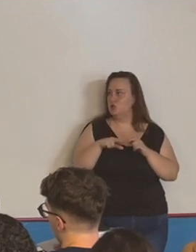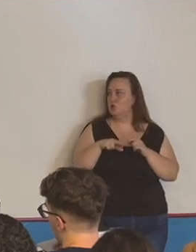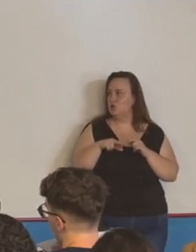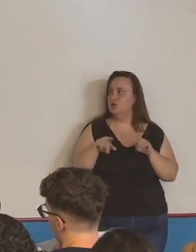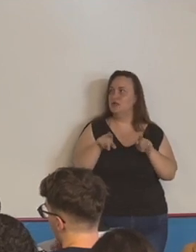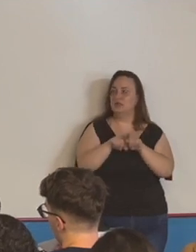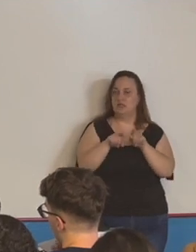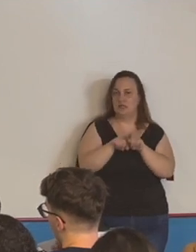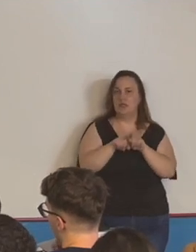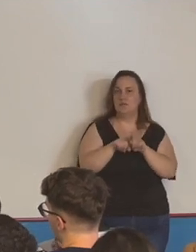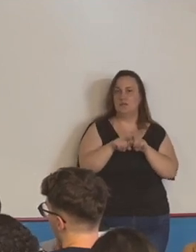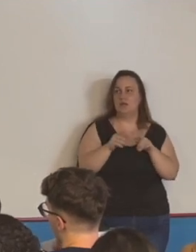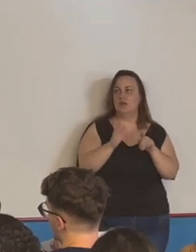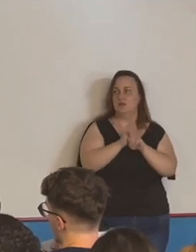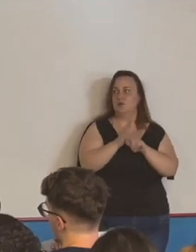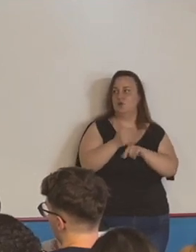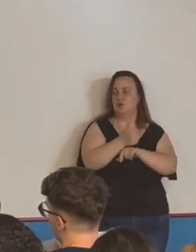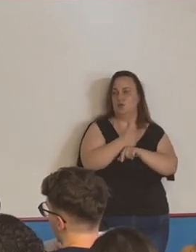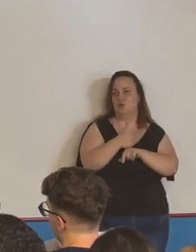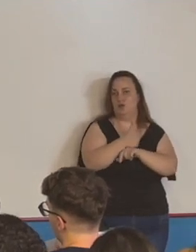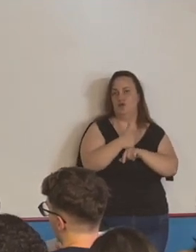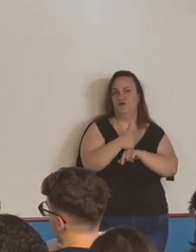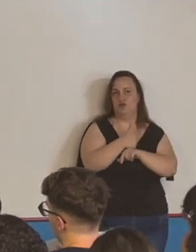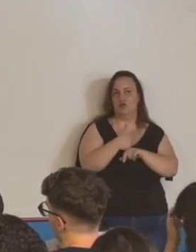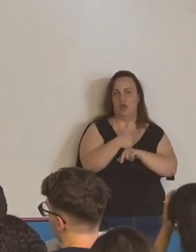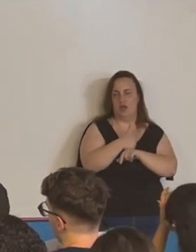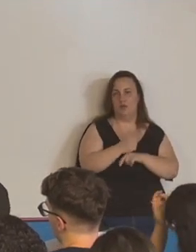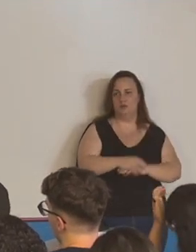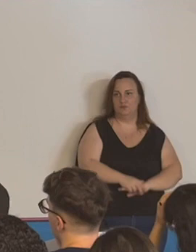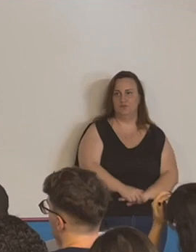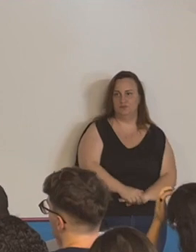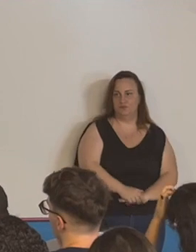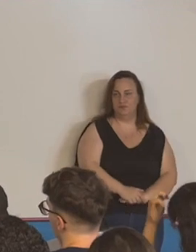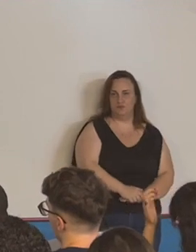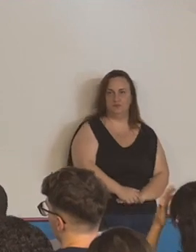peso pictórico, né? Para a pintura poder funcionar como pintura.